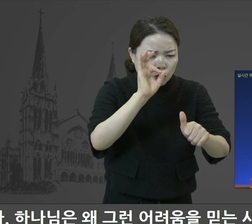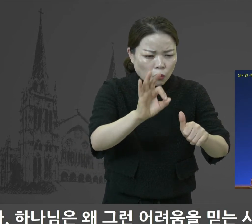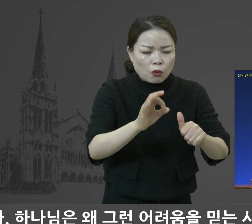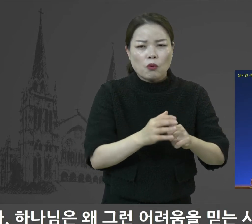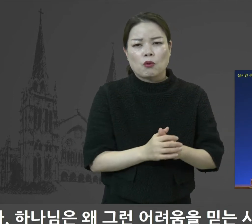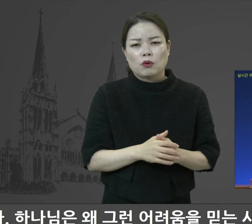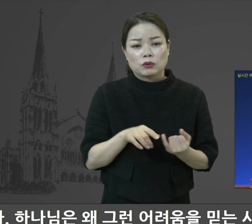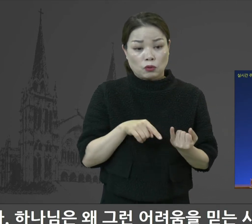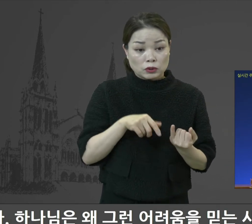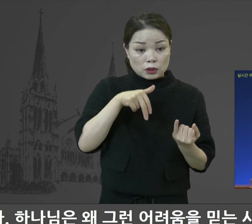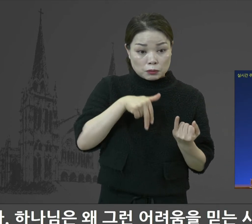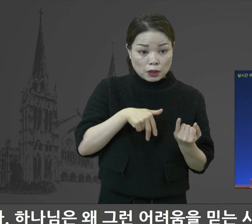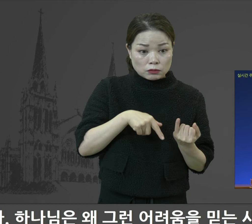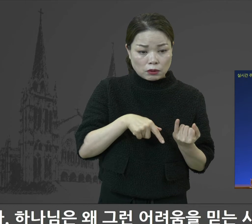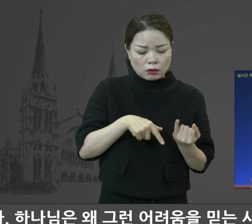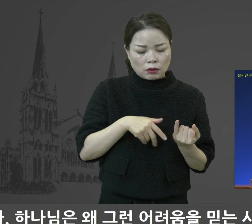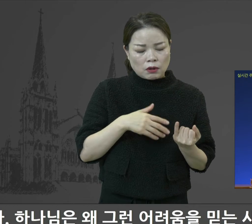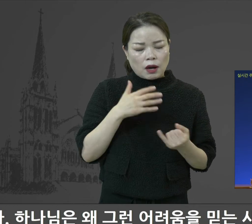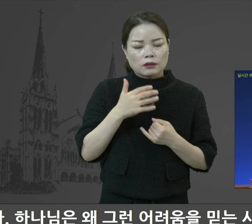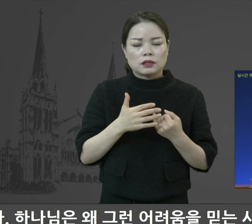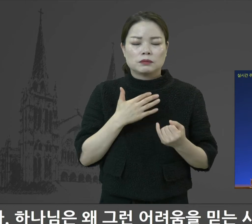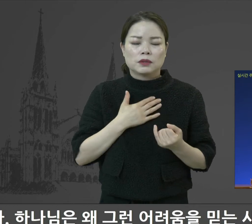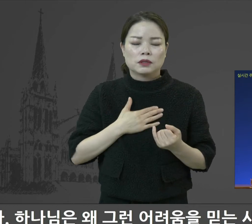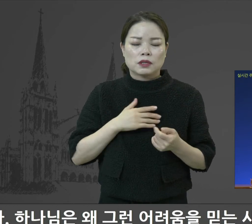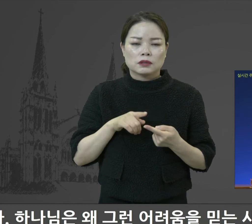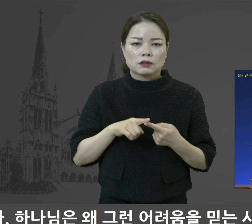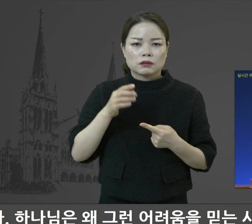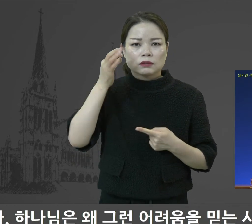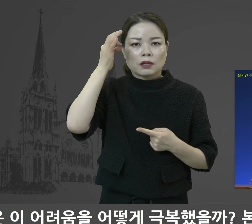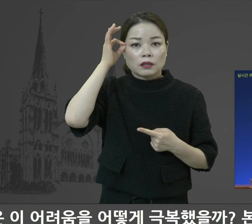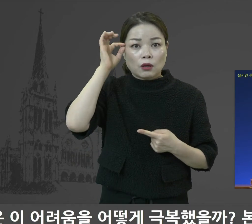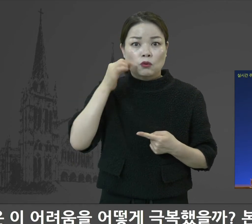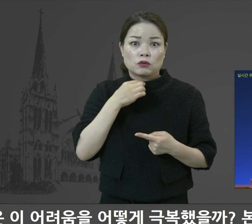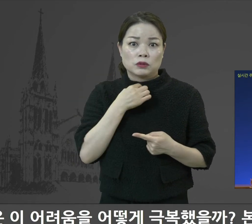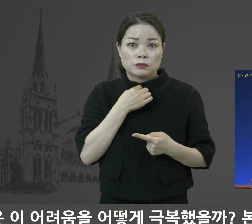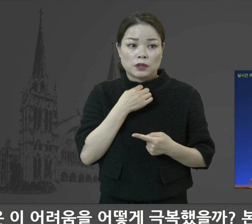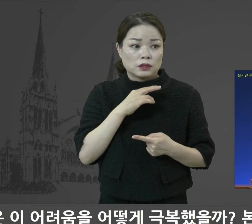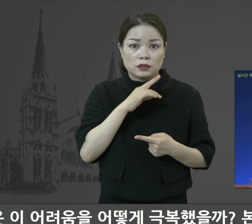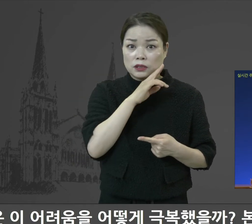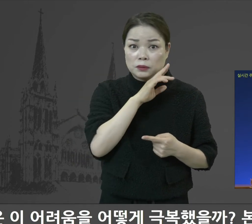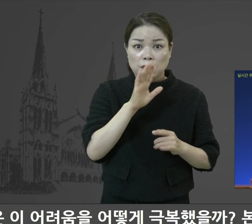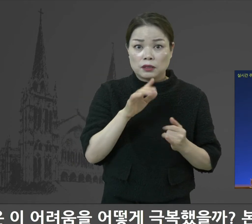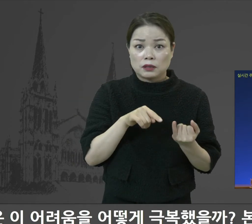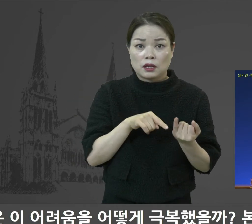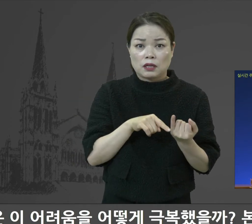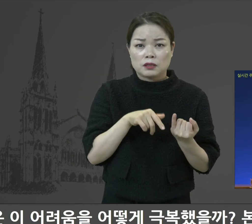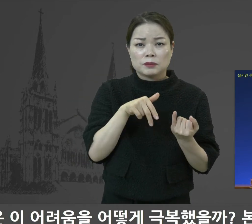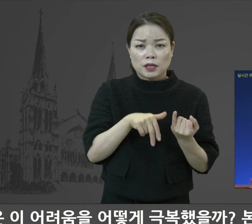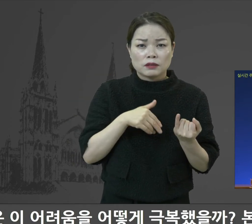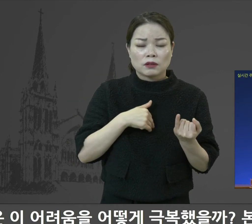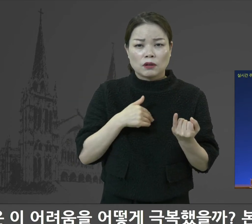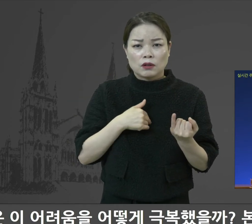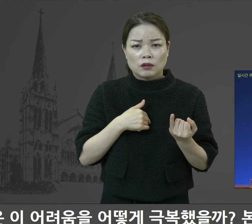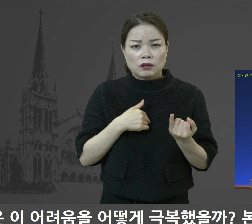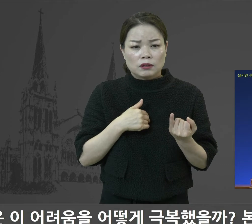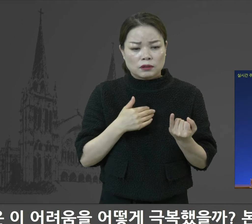정말 하나님을 알아보고 싶다고, 하나님을 알고 싶다고. 의심이 아닙니다.